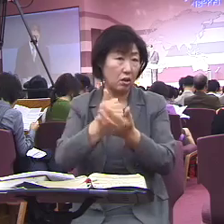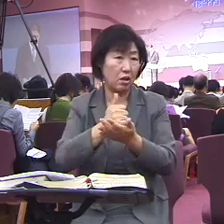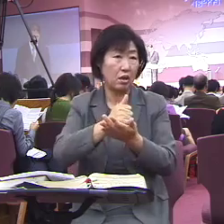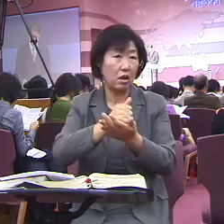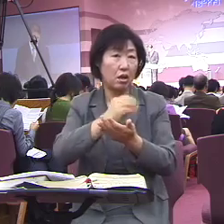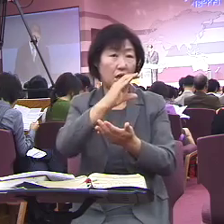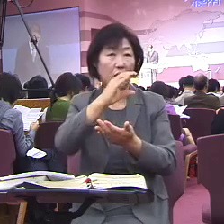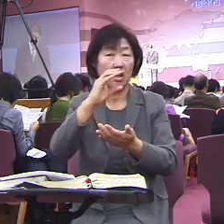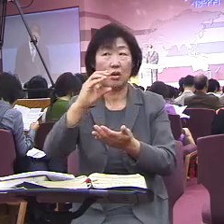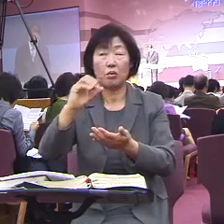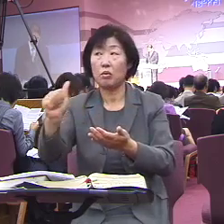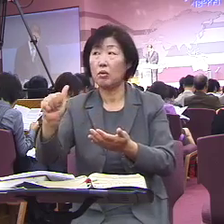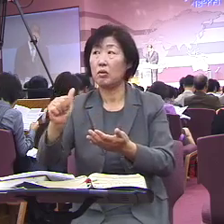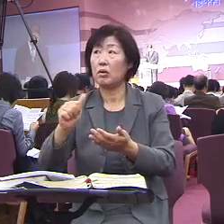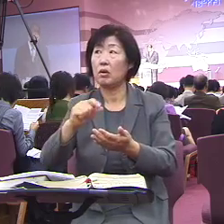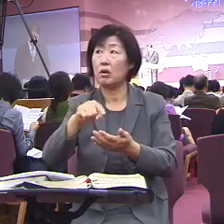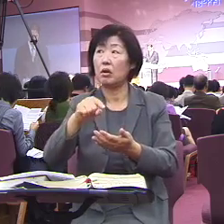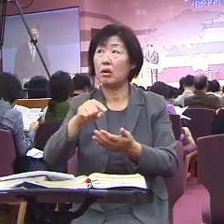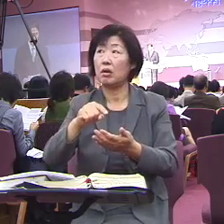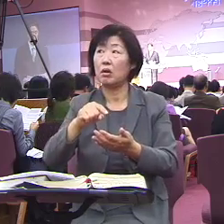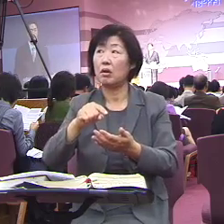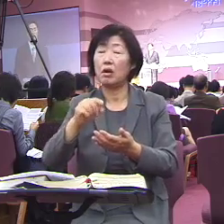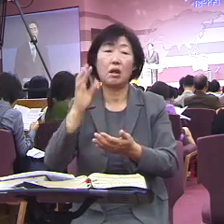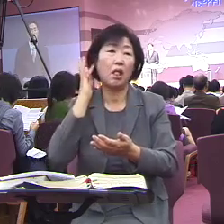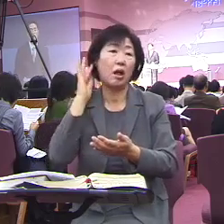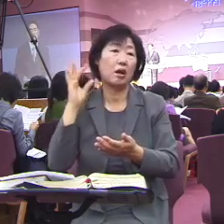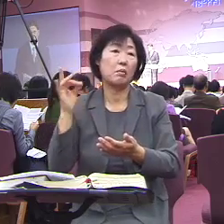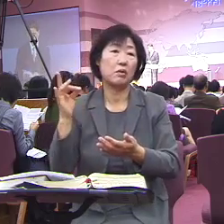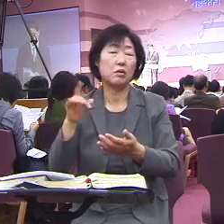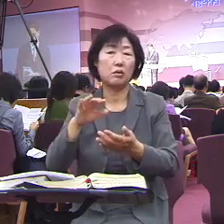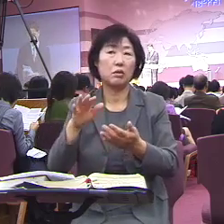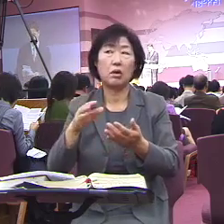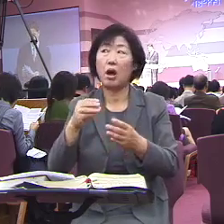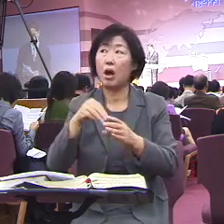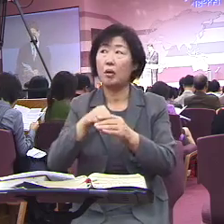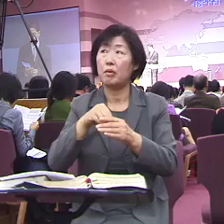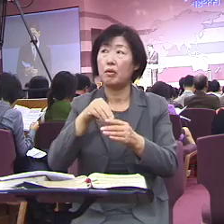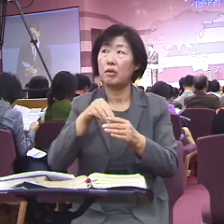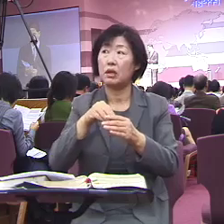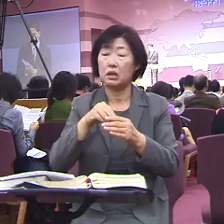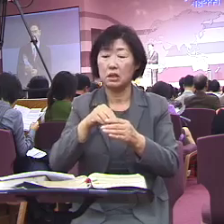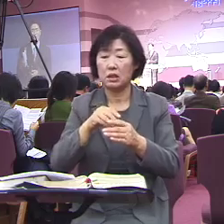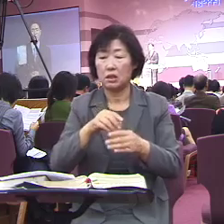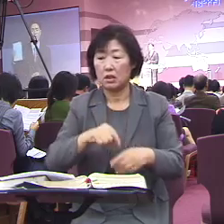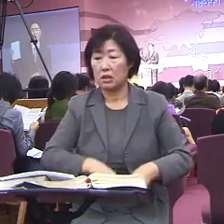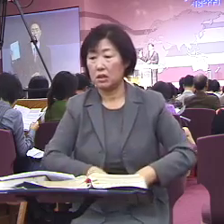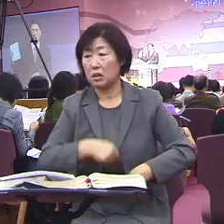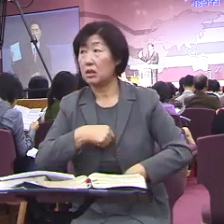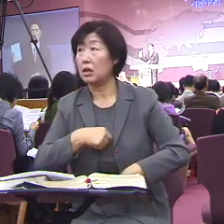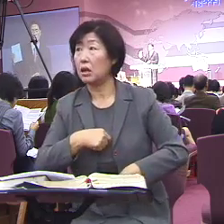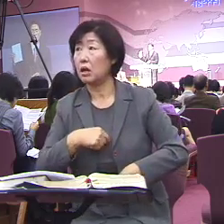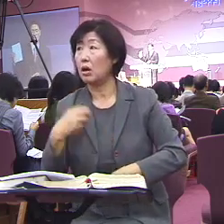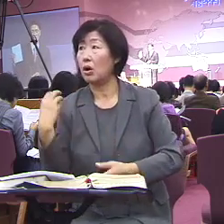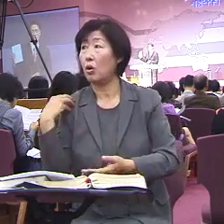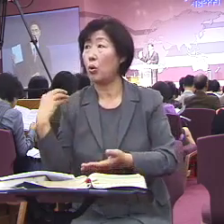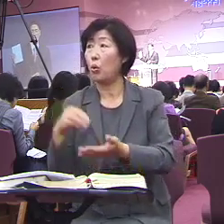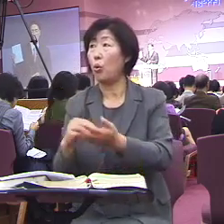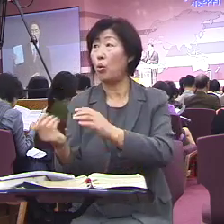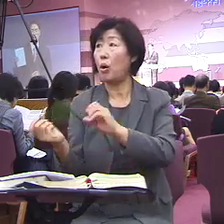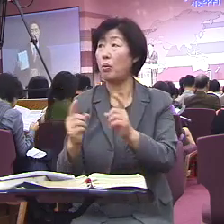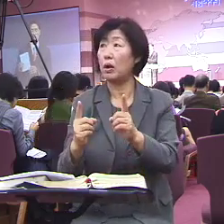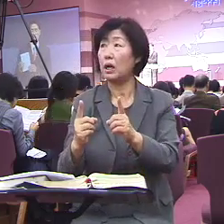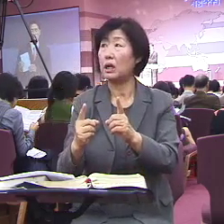캘리포니아에서는 가주법안 파란을 함께 투표하게 되는데요. 여러분 오늘 주관에 보시면 진정한 결혼의 회복이라고 하는 주 안내지가